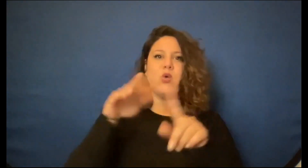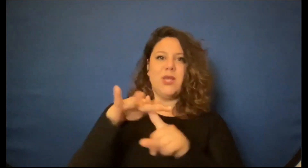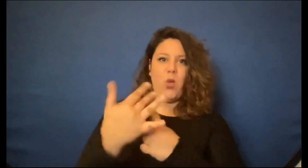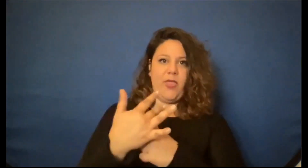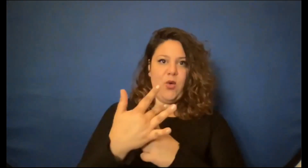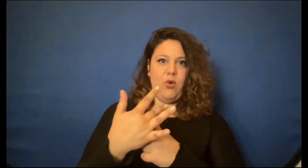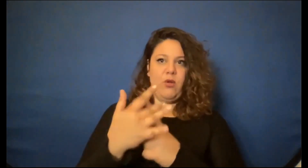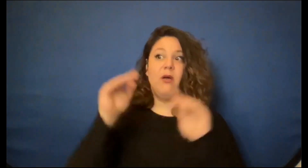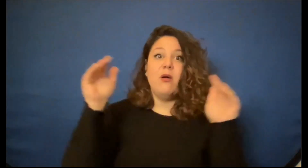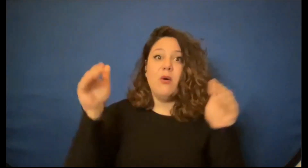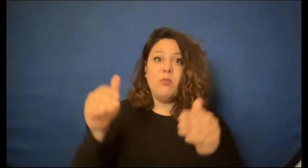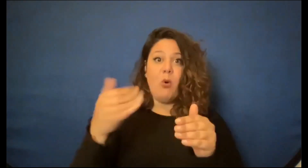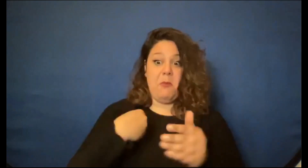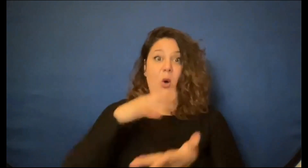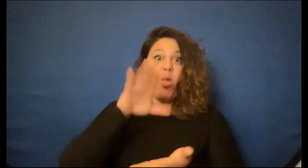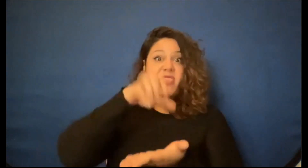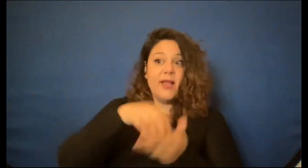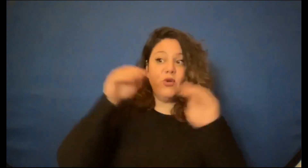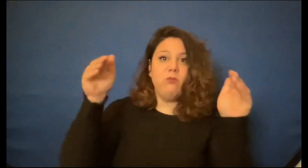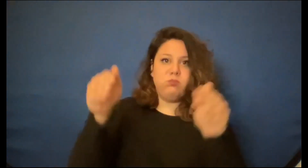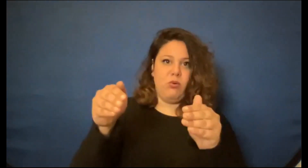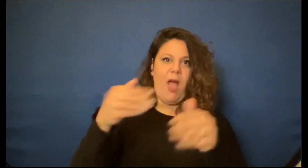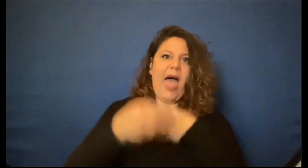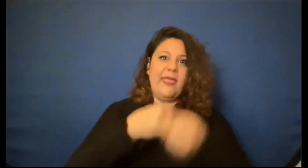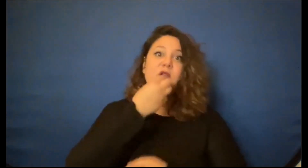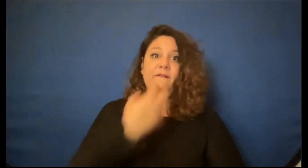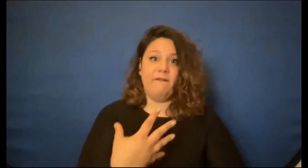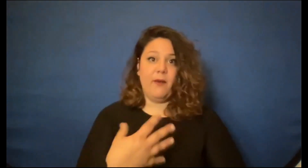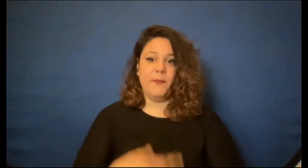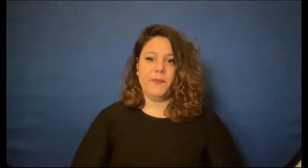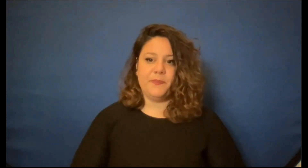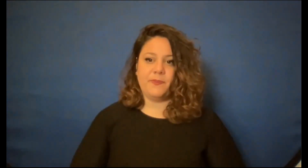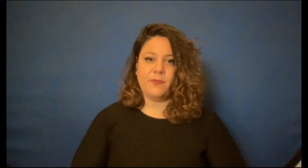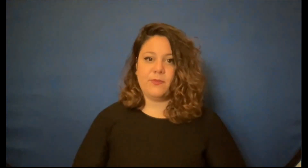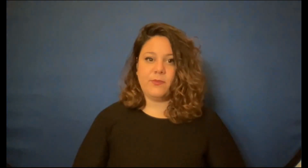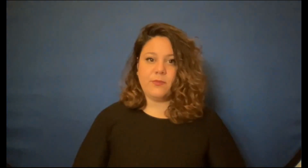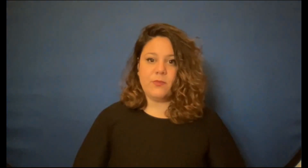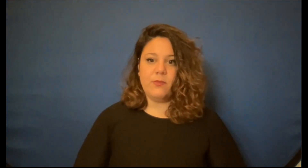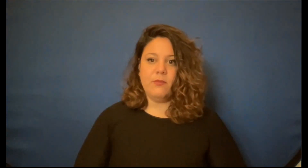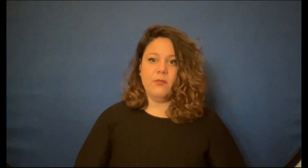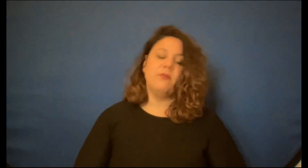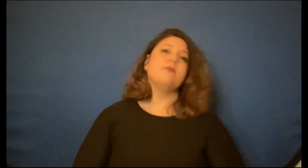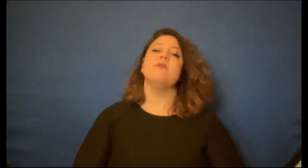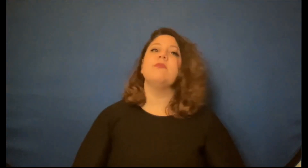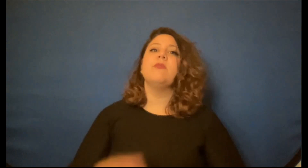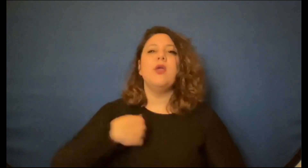centro y hacerlo bien. Ahora bien, claro, yo entiendo perfectamente, puesto que tengo también experiencias cercanas al